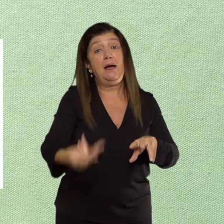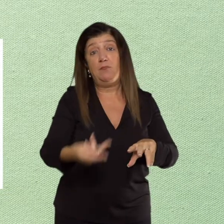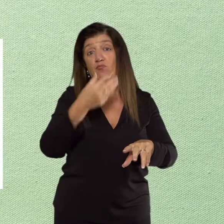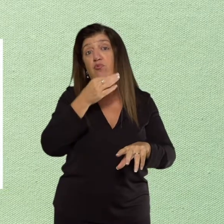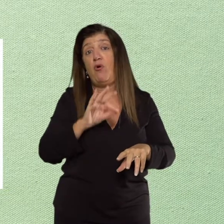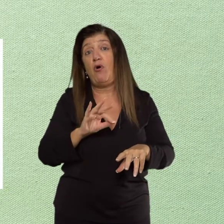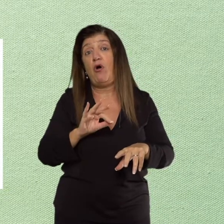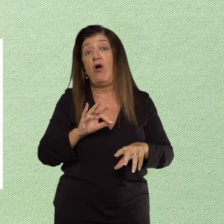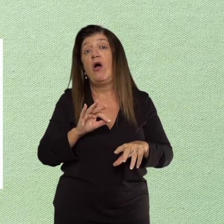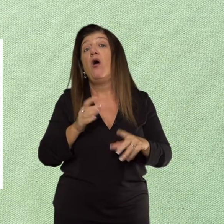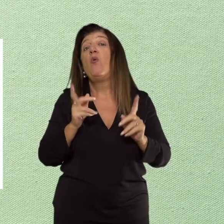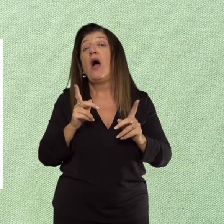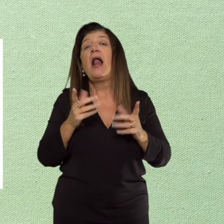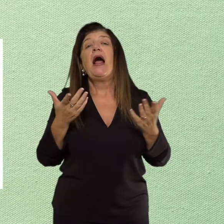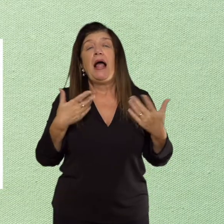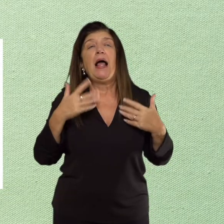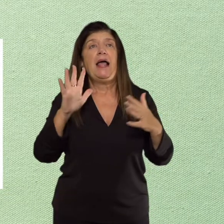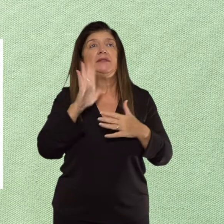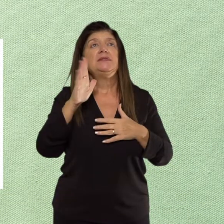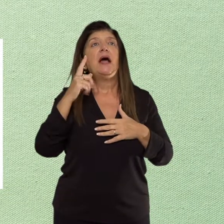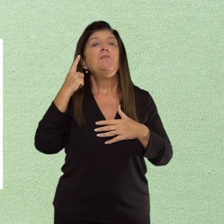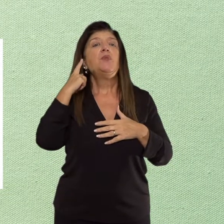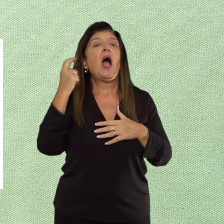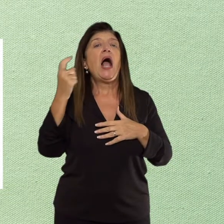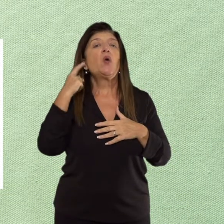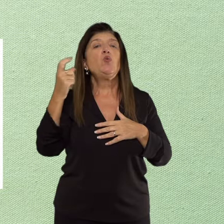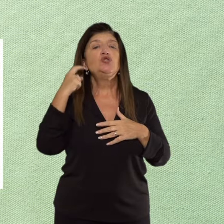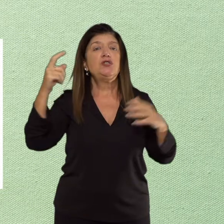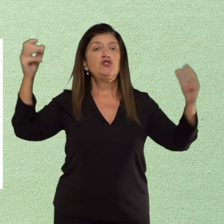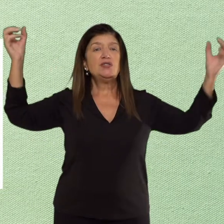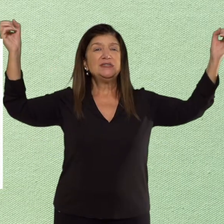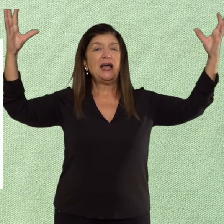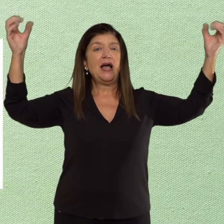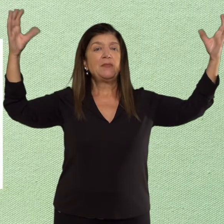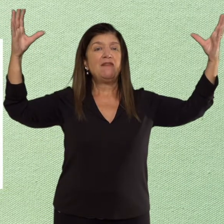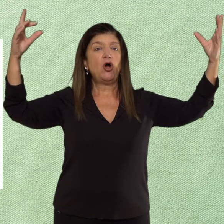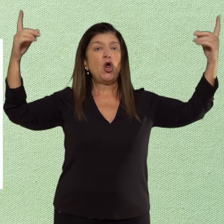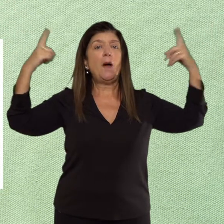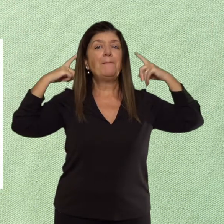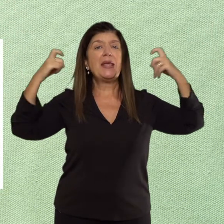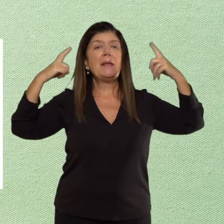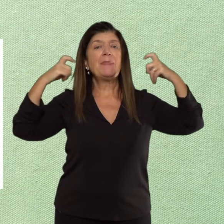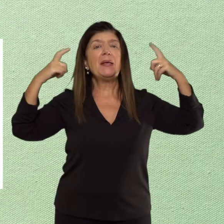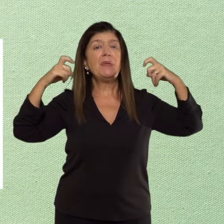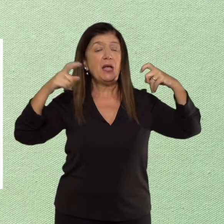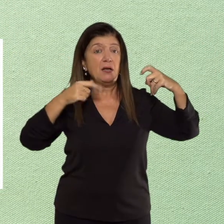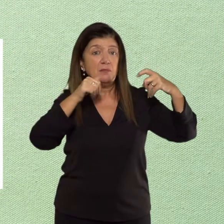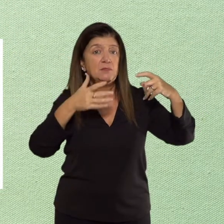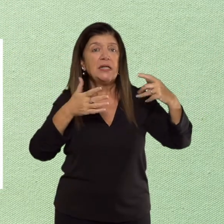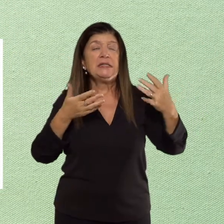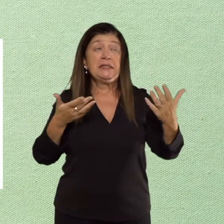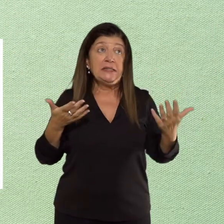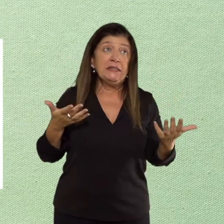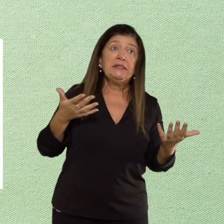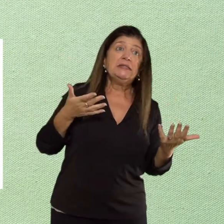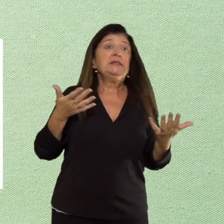riguarda ad esempio i segnali acustici degli attraversamenti pedonali? Allora, i segnali acustici negli attraversamenti